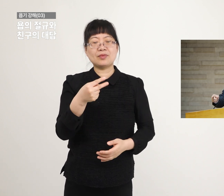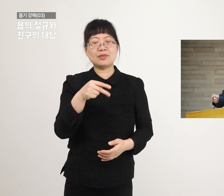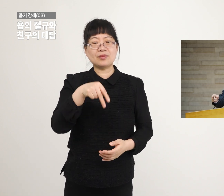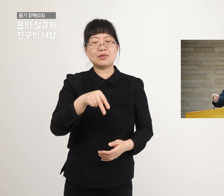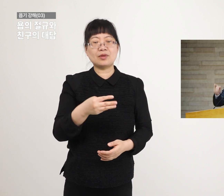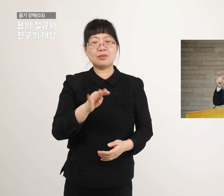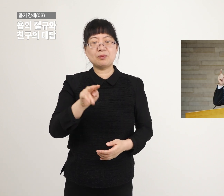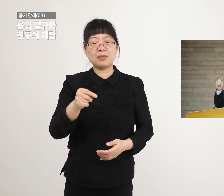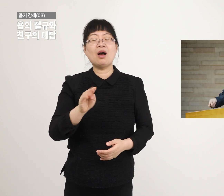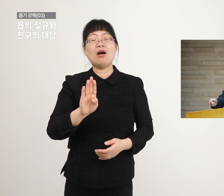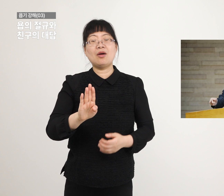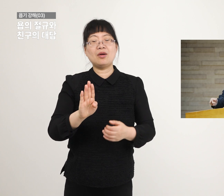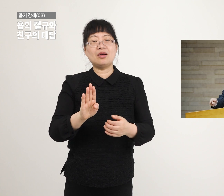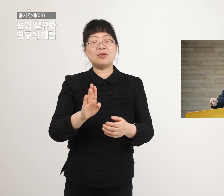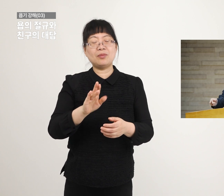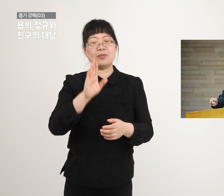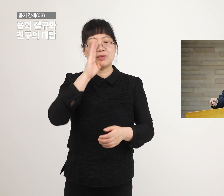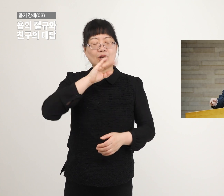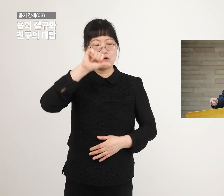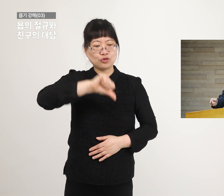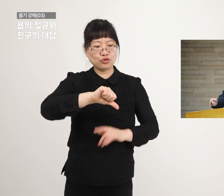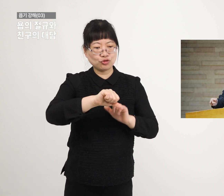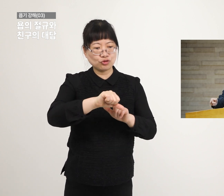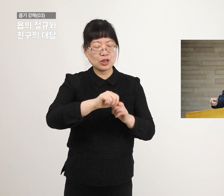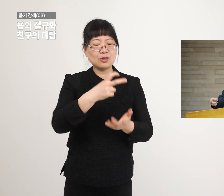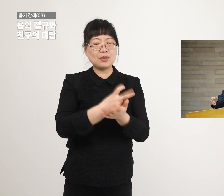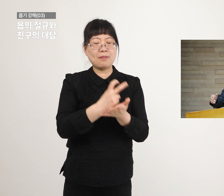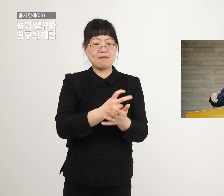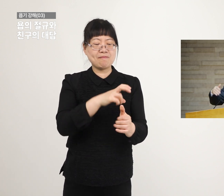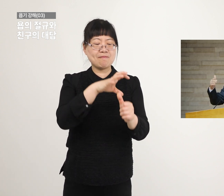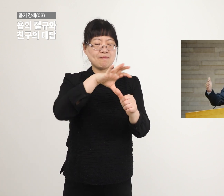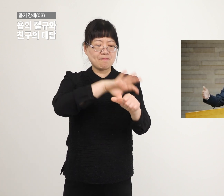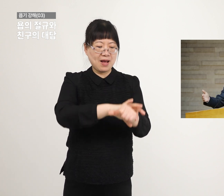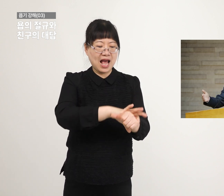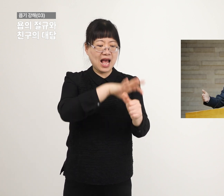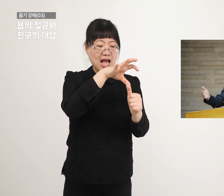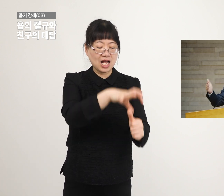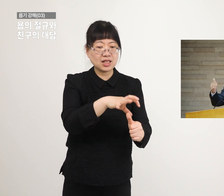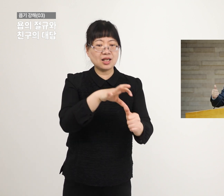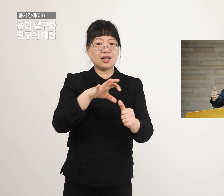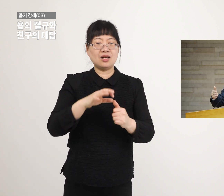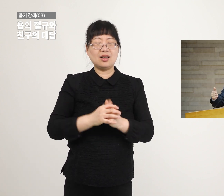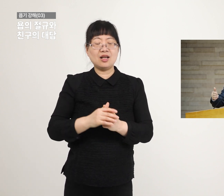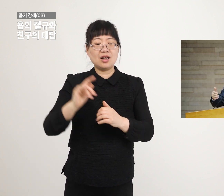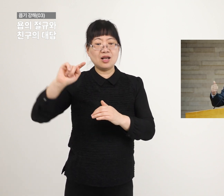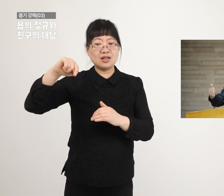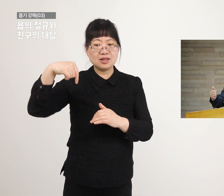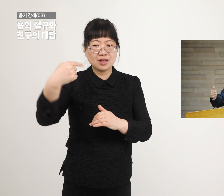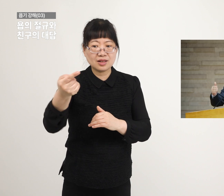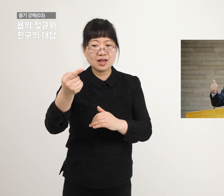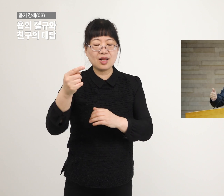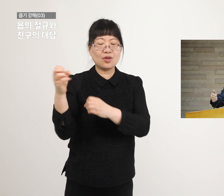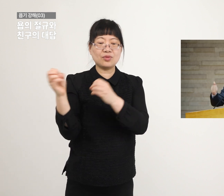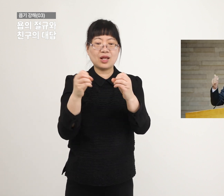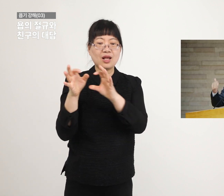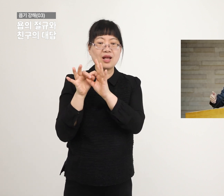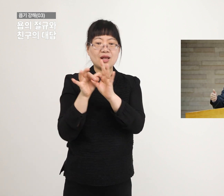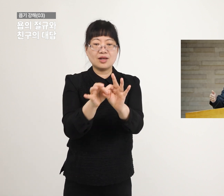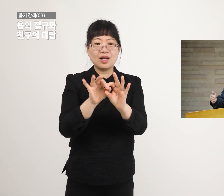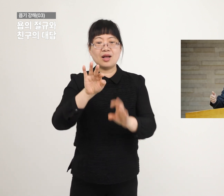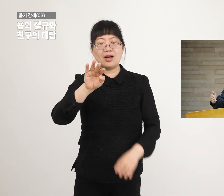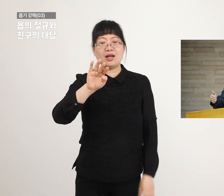저주가, 율법의 올무가 이어서 대화를 이어갈